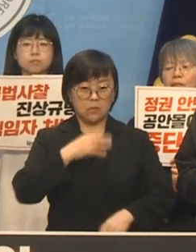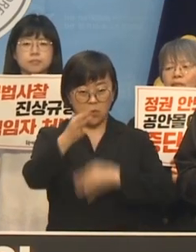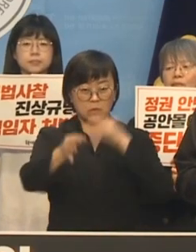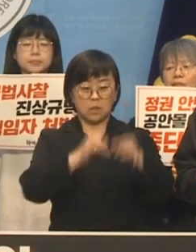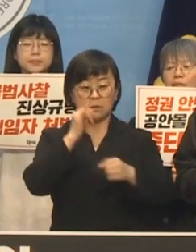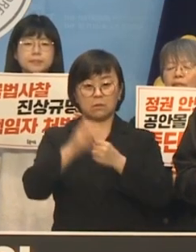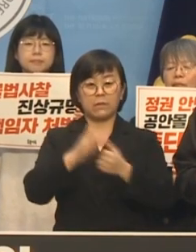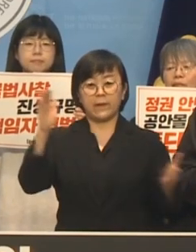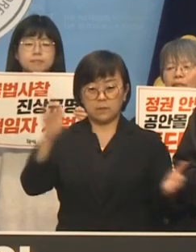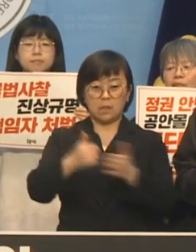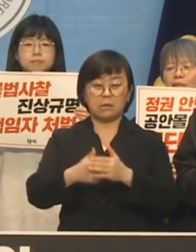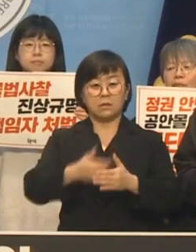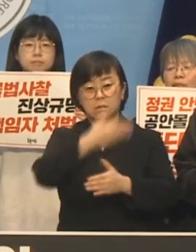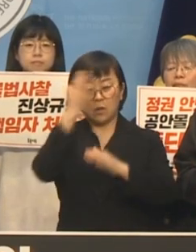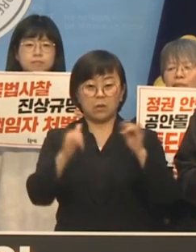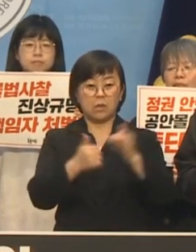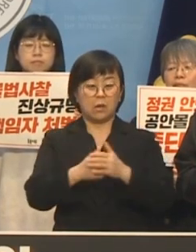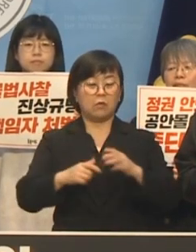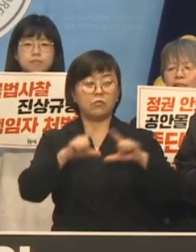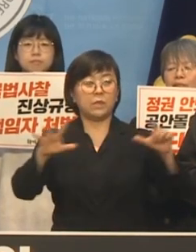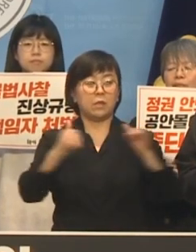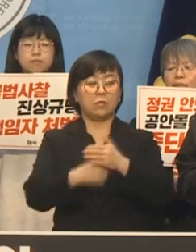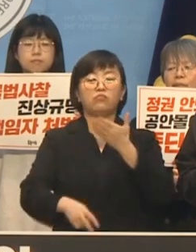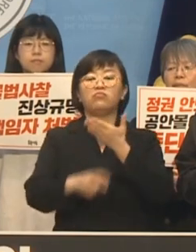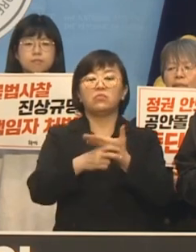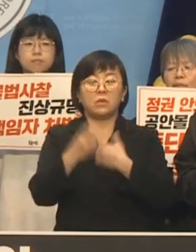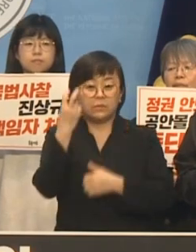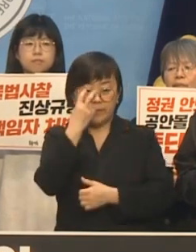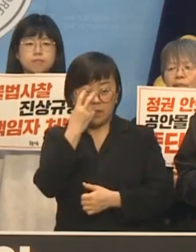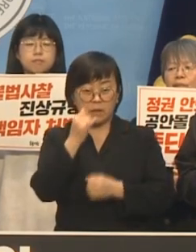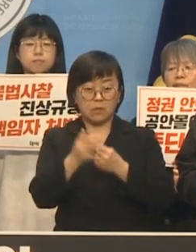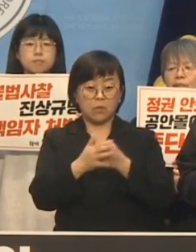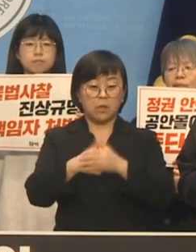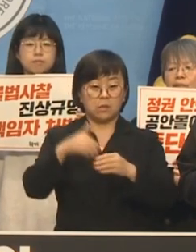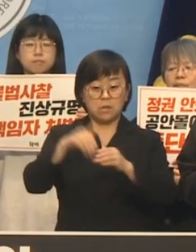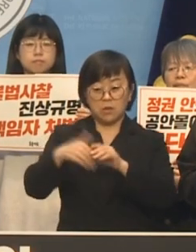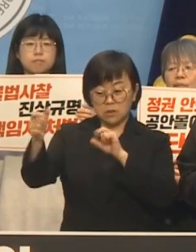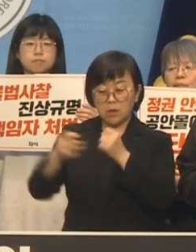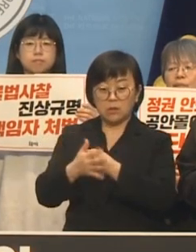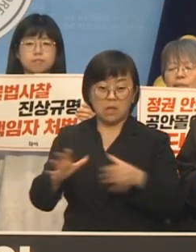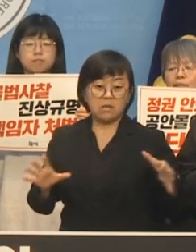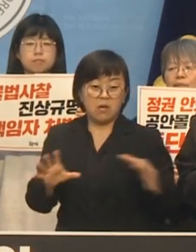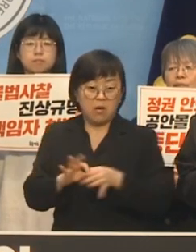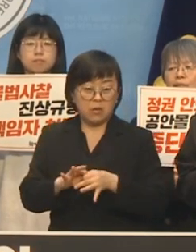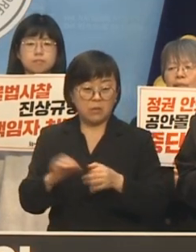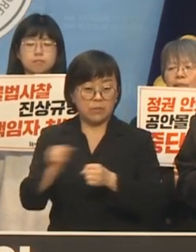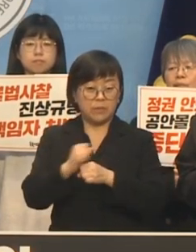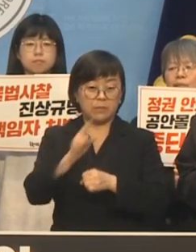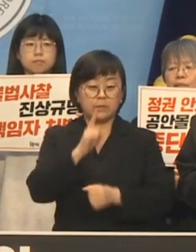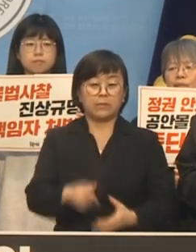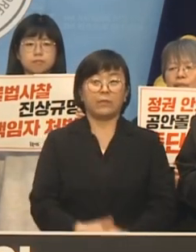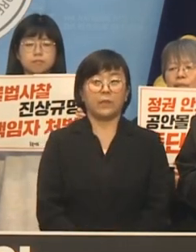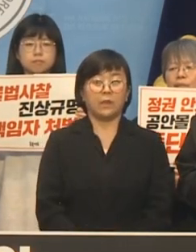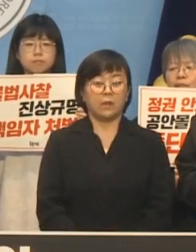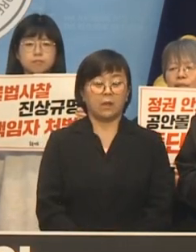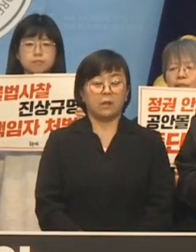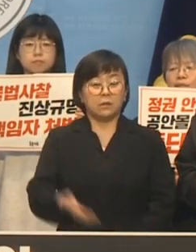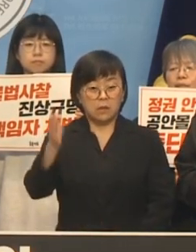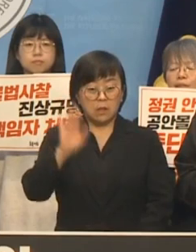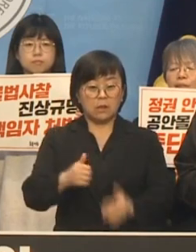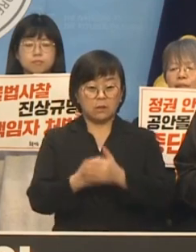낸 학생, 청년, 민중들을 불법적으로 사찰하고 총선 전에 뭐라도 엮어보려고 하고 있습니다.